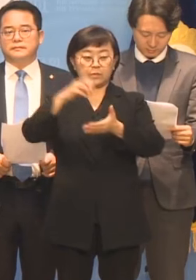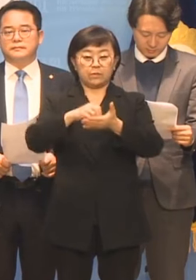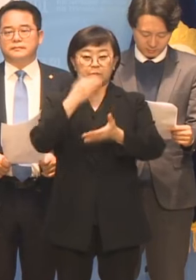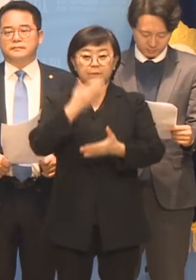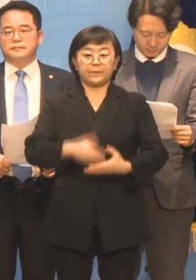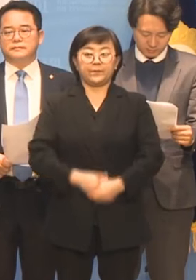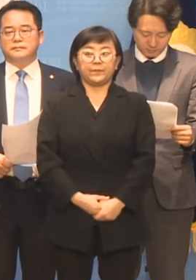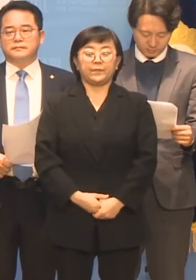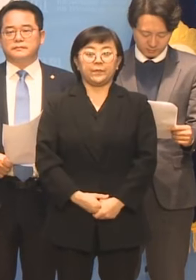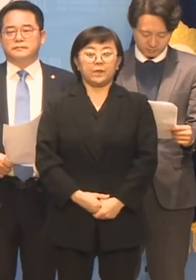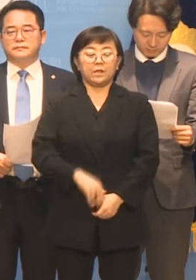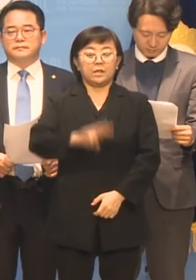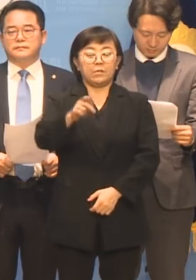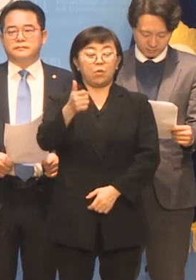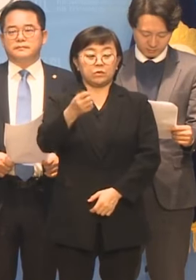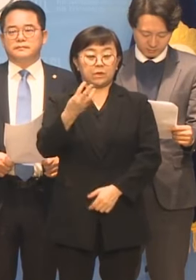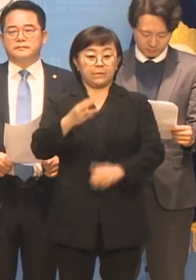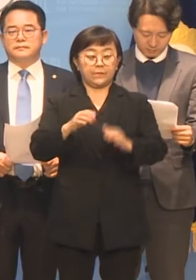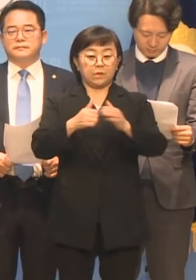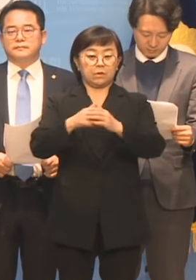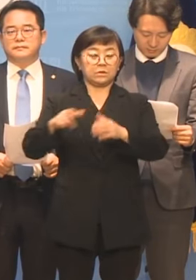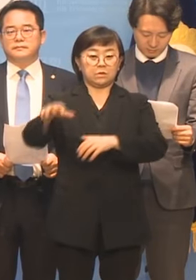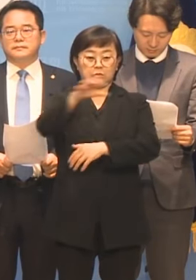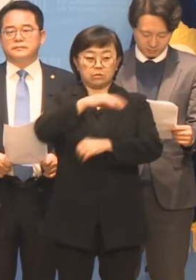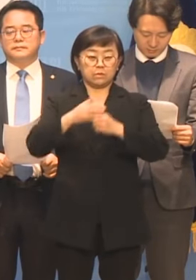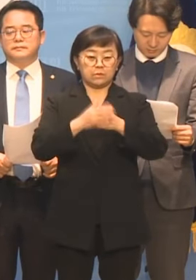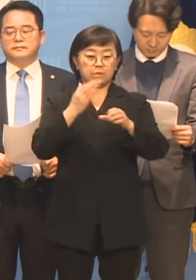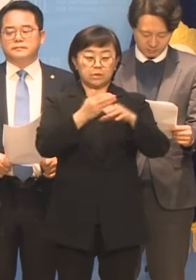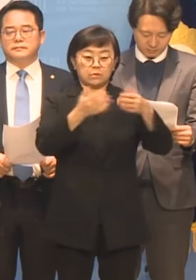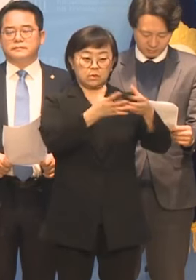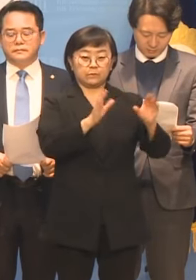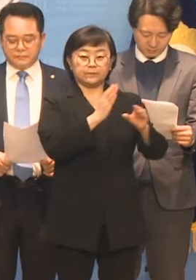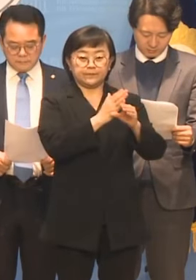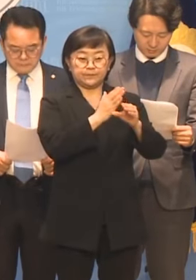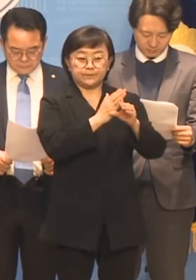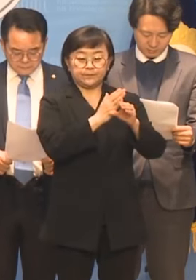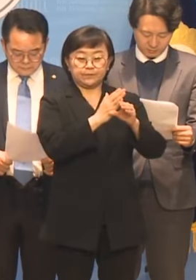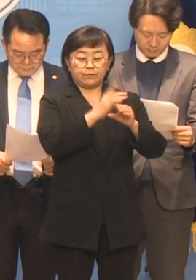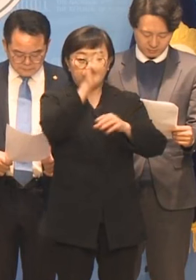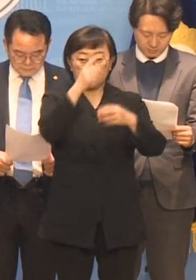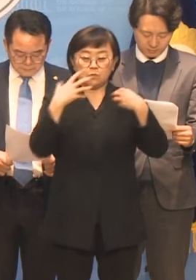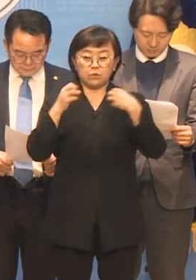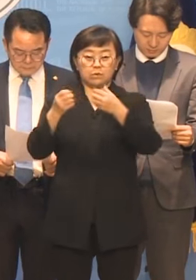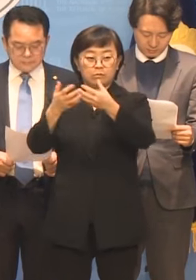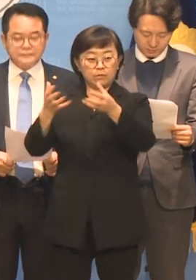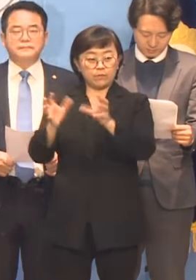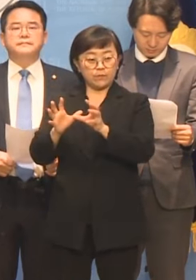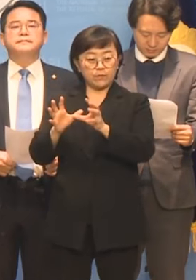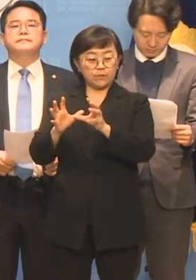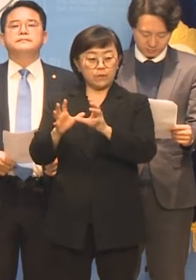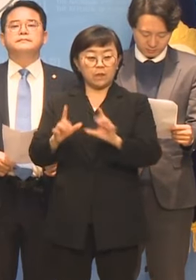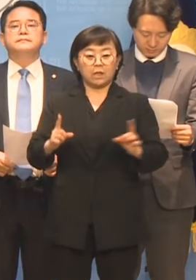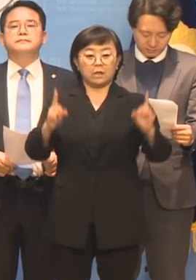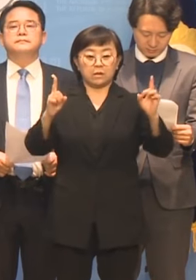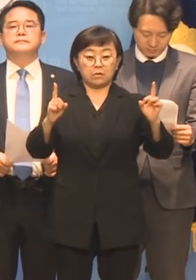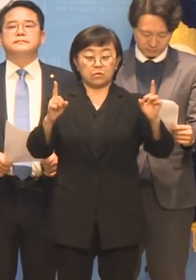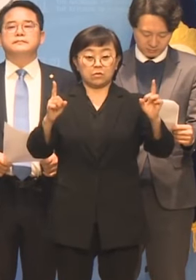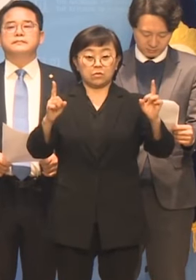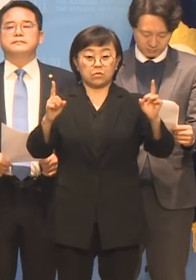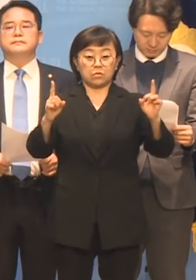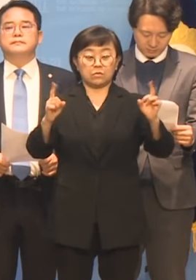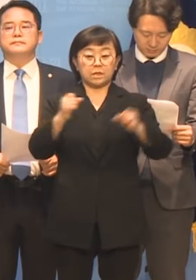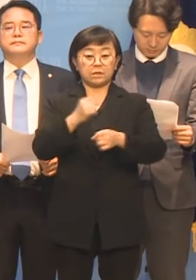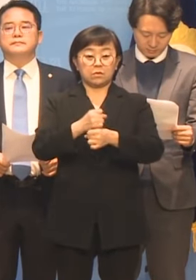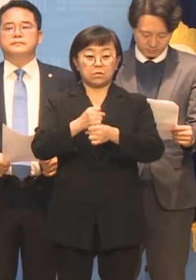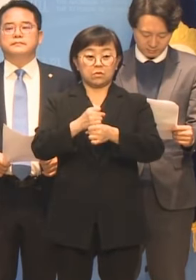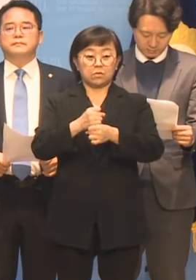있습니다. 253석 지역구에서 민주당 중심으로 정부 여당과 1대1 구도를